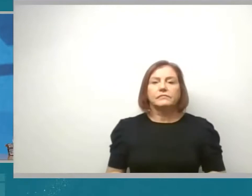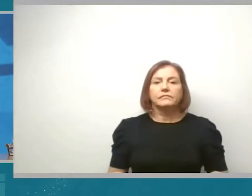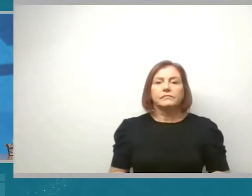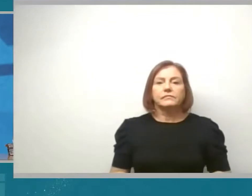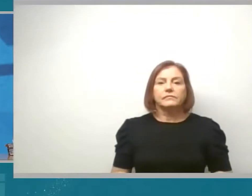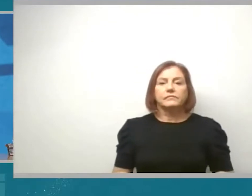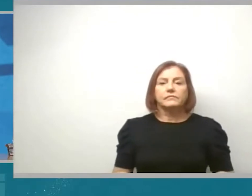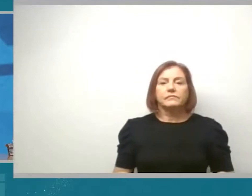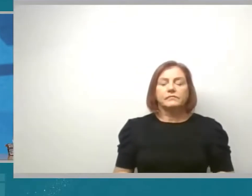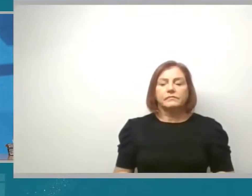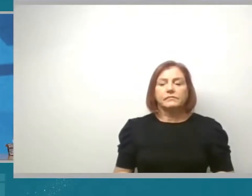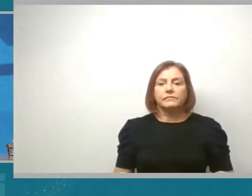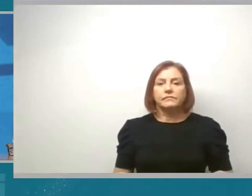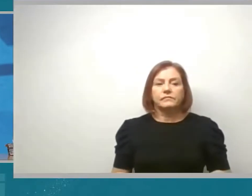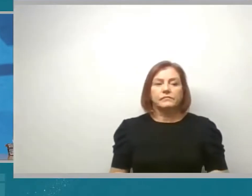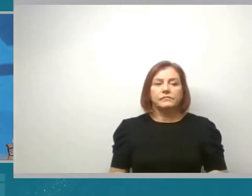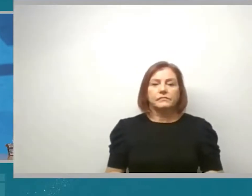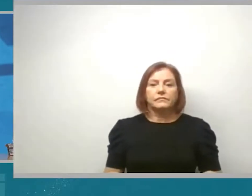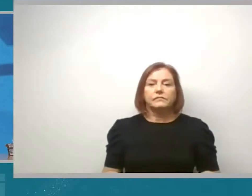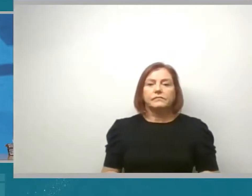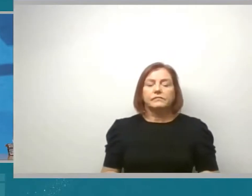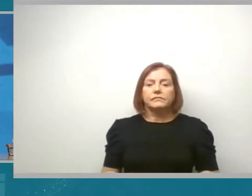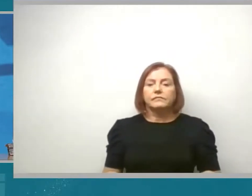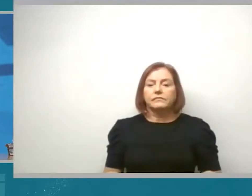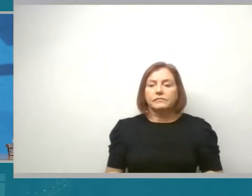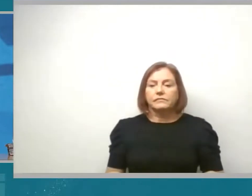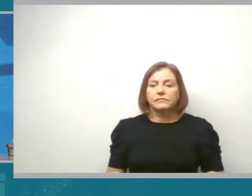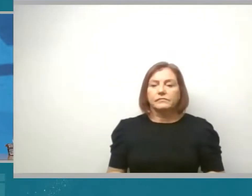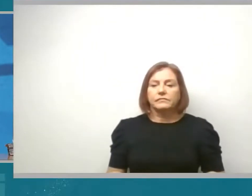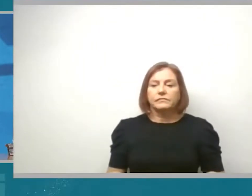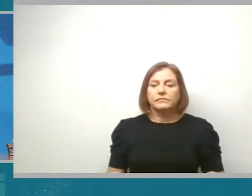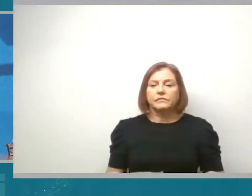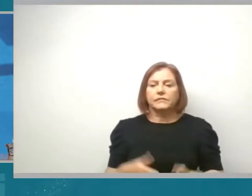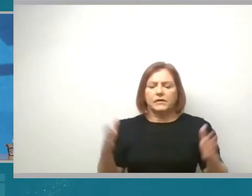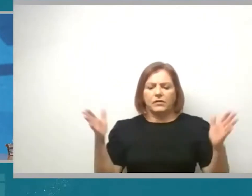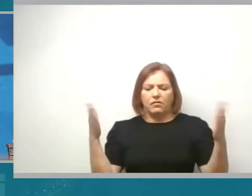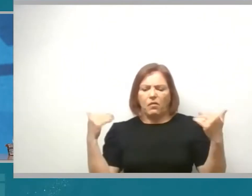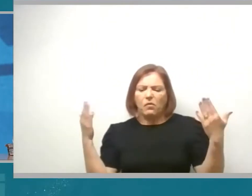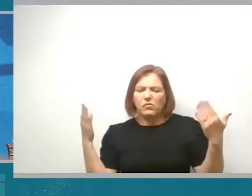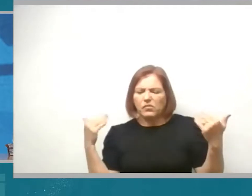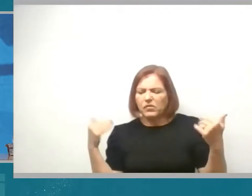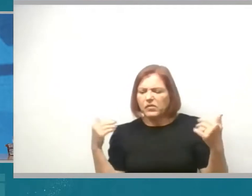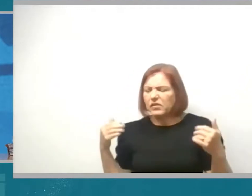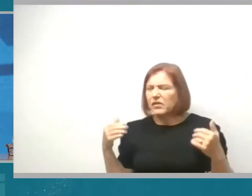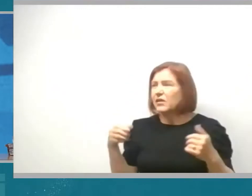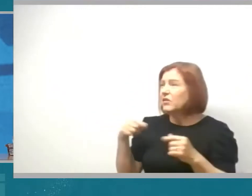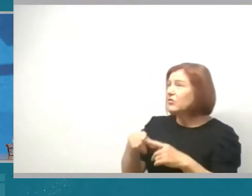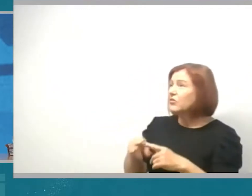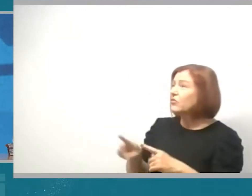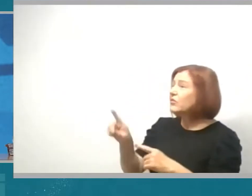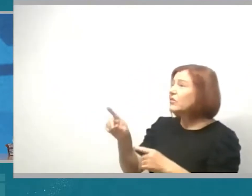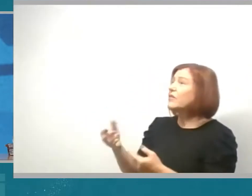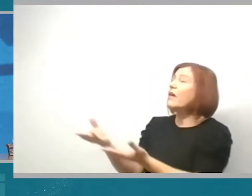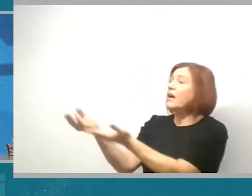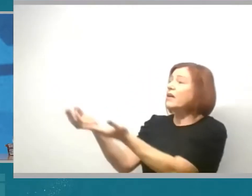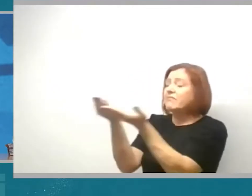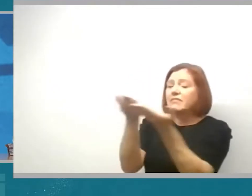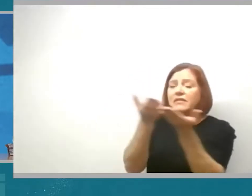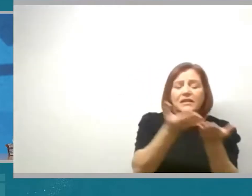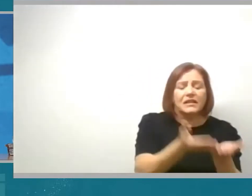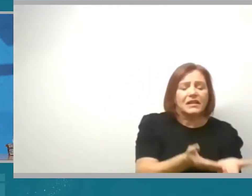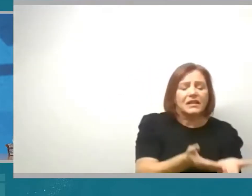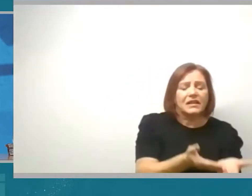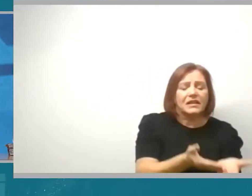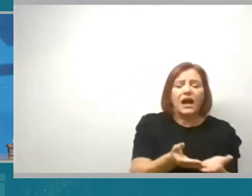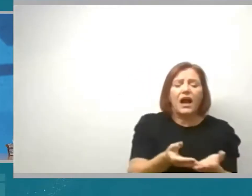os seus anjos, e então retribuirá a cada um conforme as suas obras. Ali